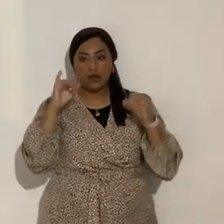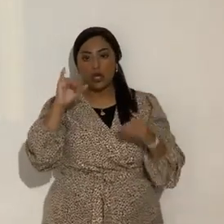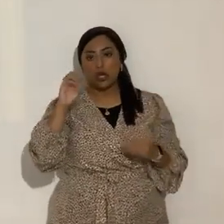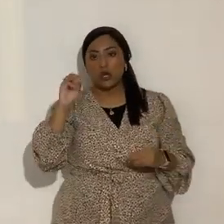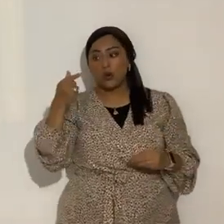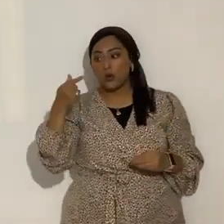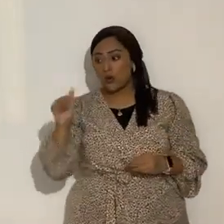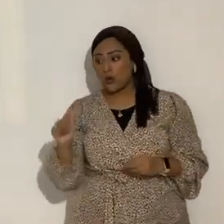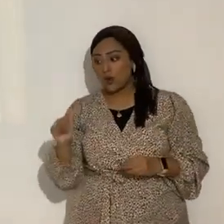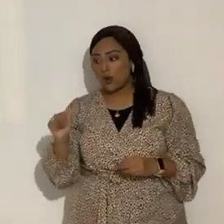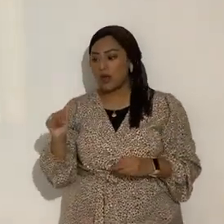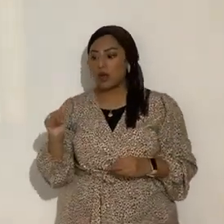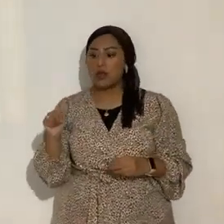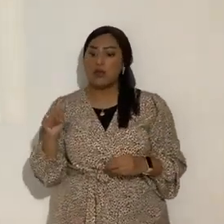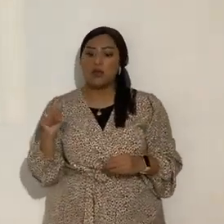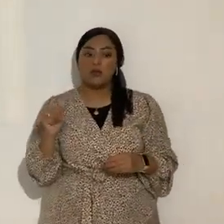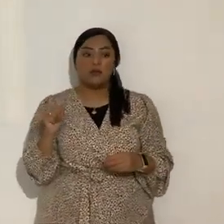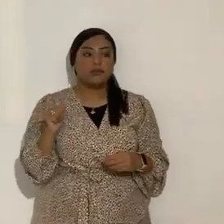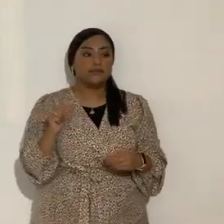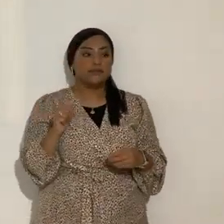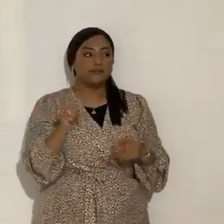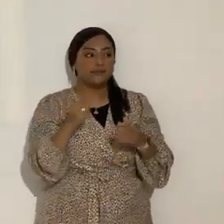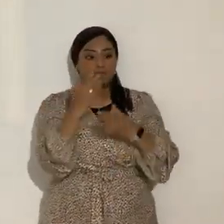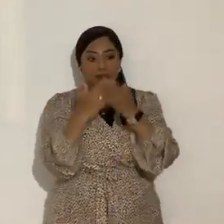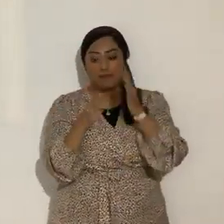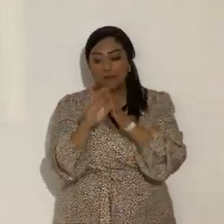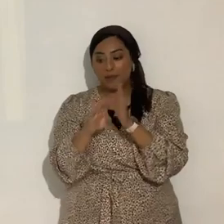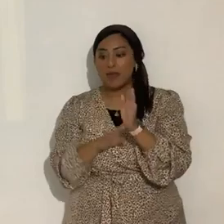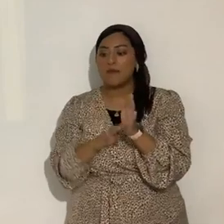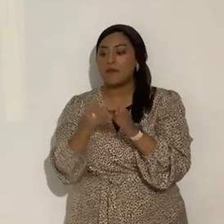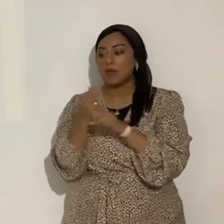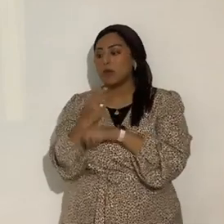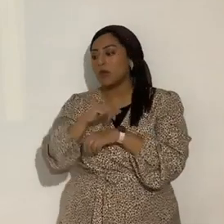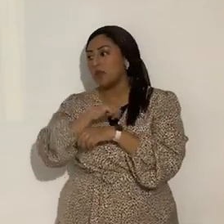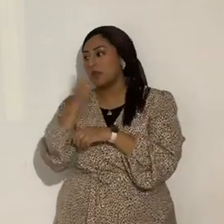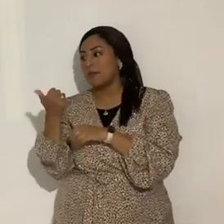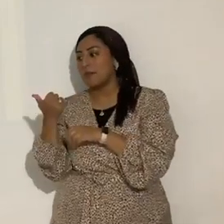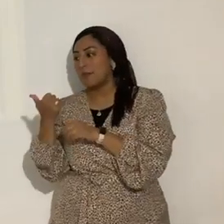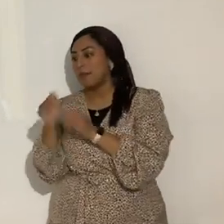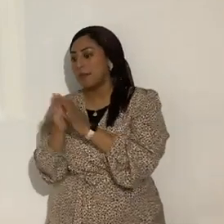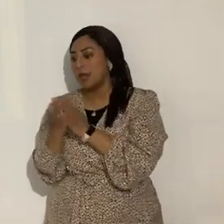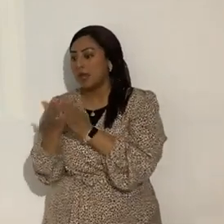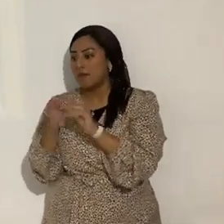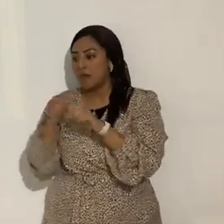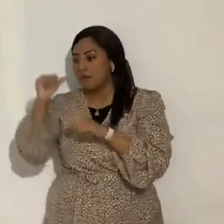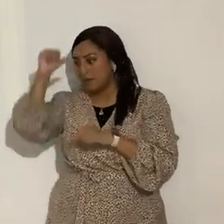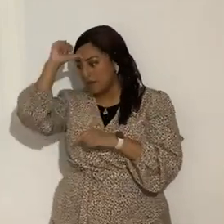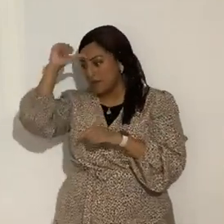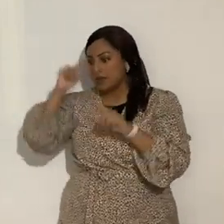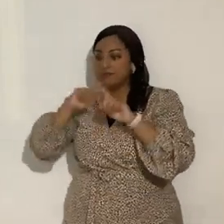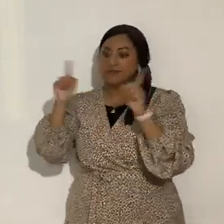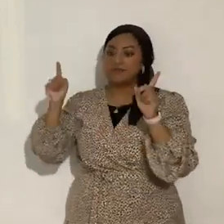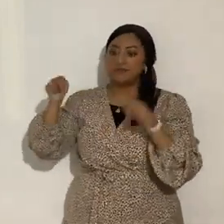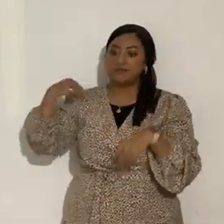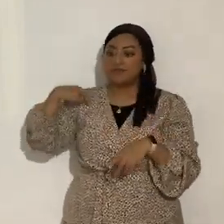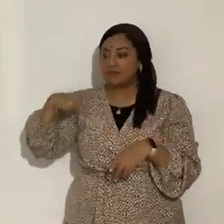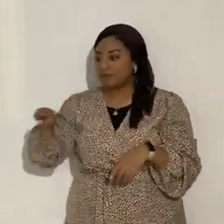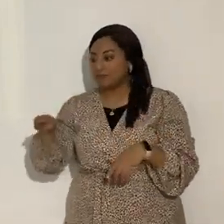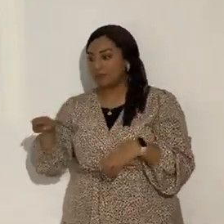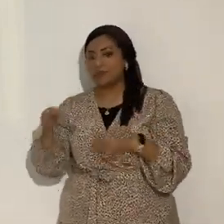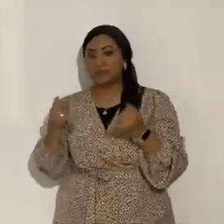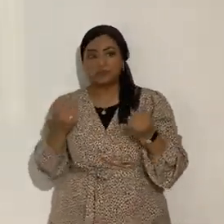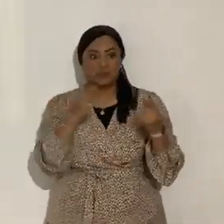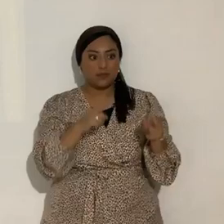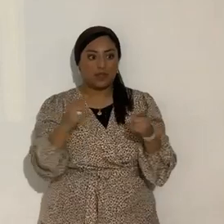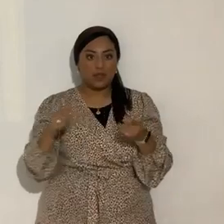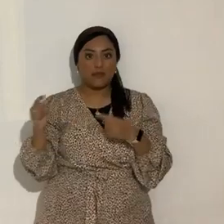de tai chi, otra de un poco de Biblia, otra de otro libro, o un libro hindú, otro libro de otra religión X o Z, ahorita como se están